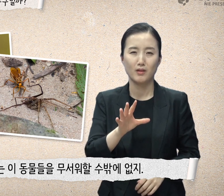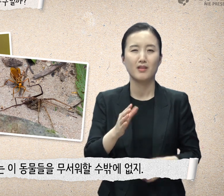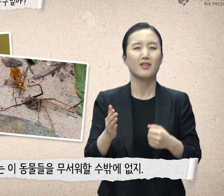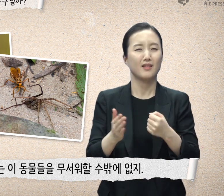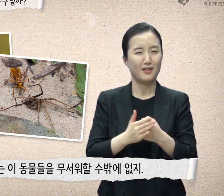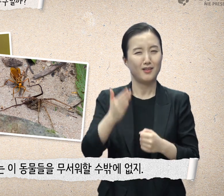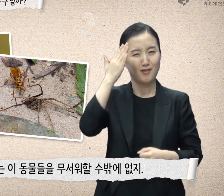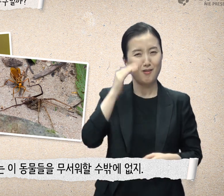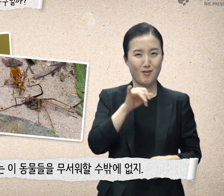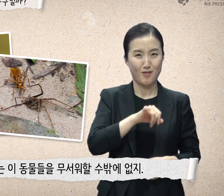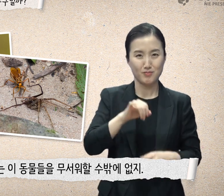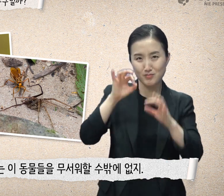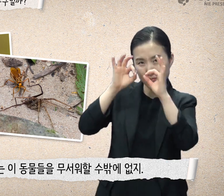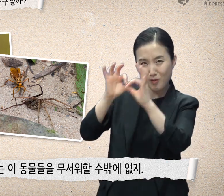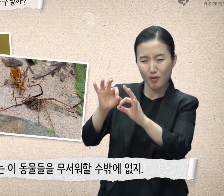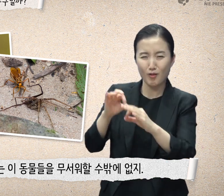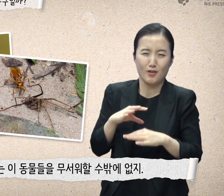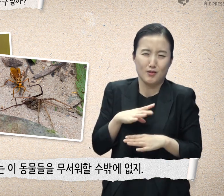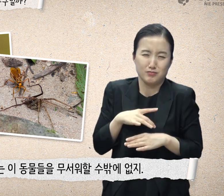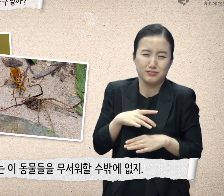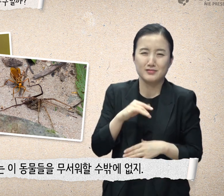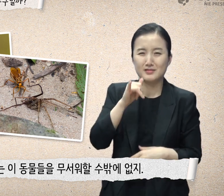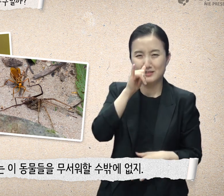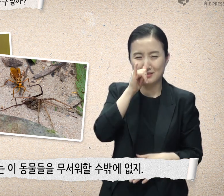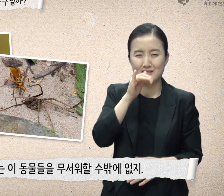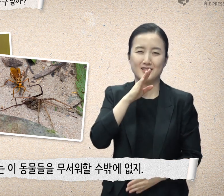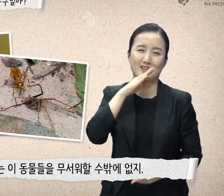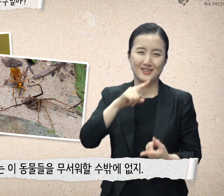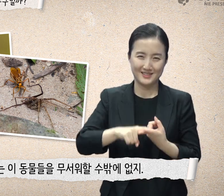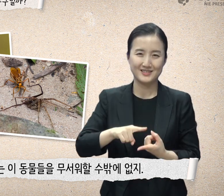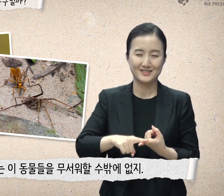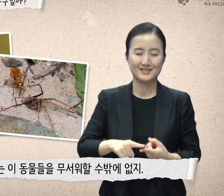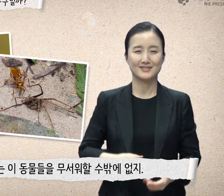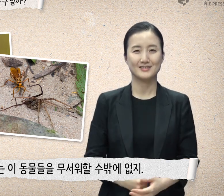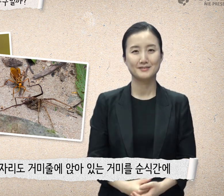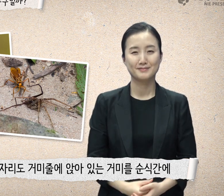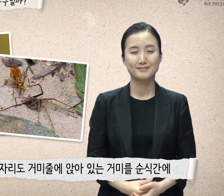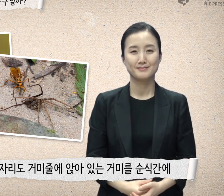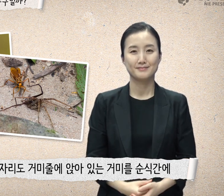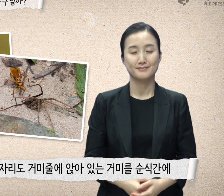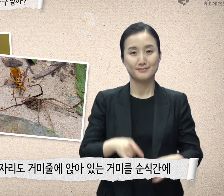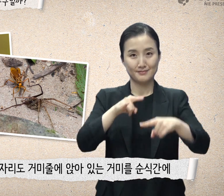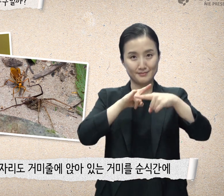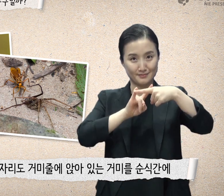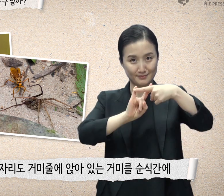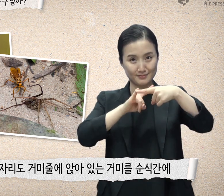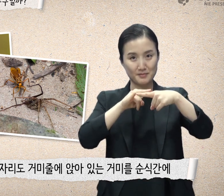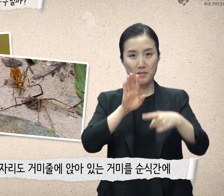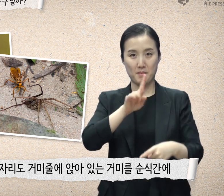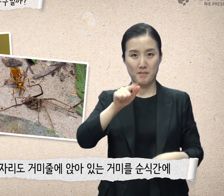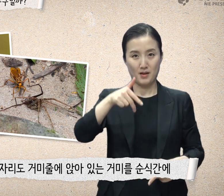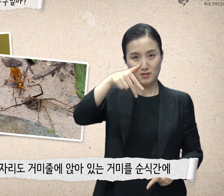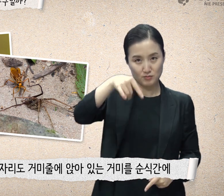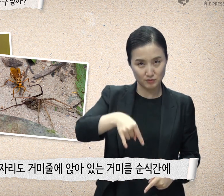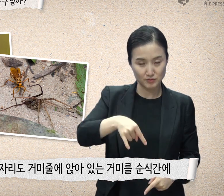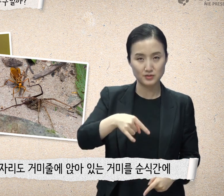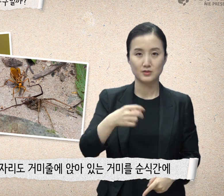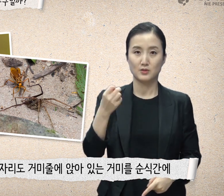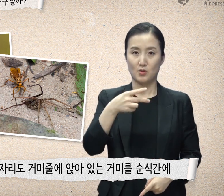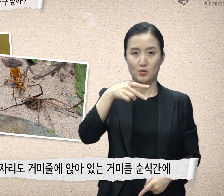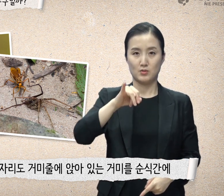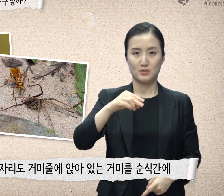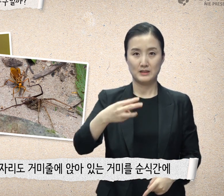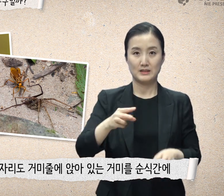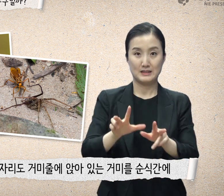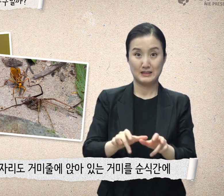거미는 이 동물들을 무서워할 수밖에 없지. 박쥐나 실잠자리도 거미줄에